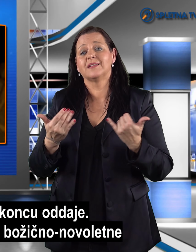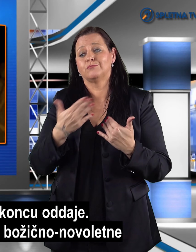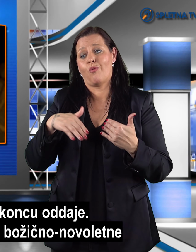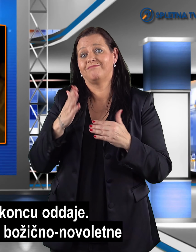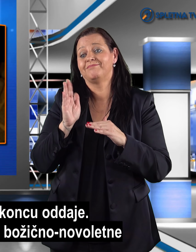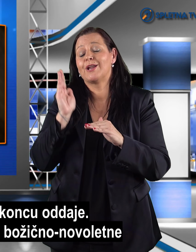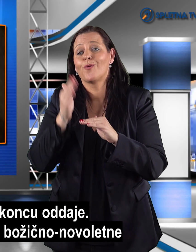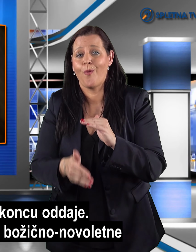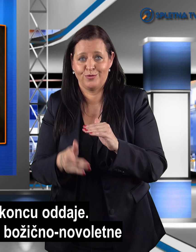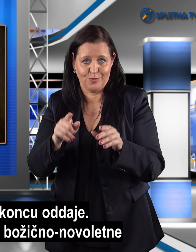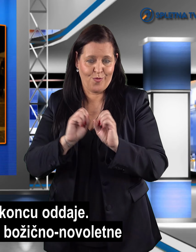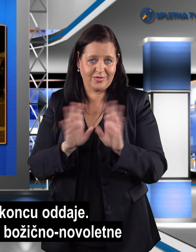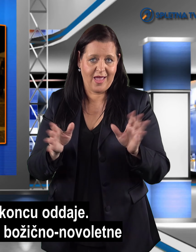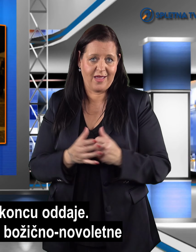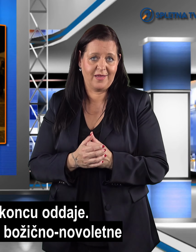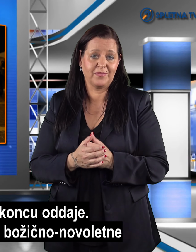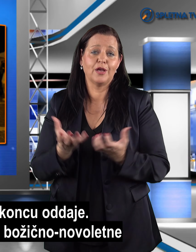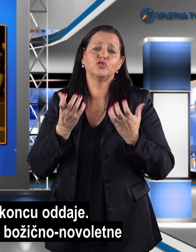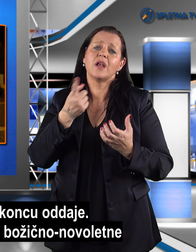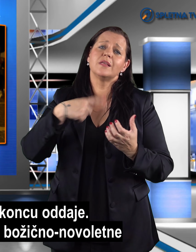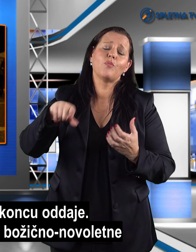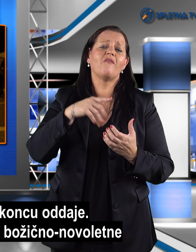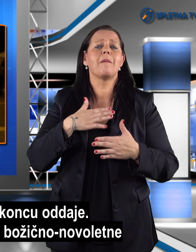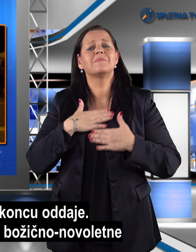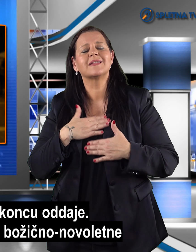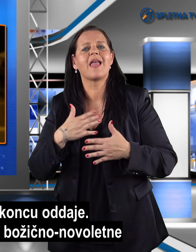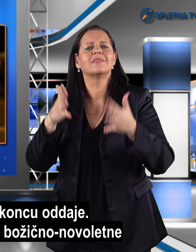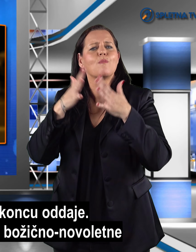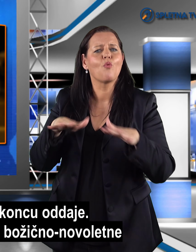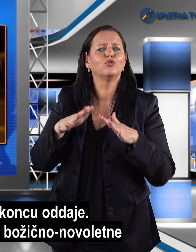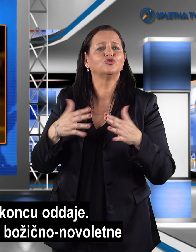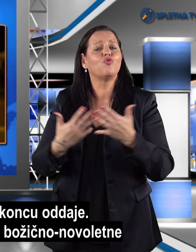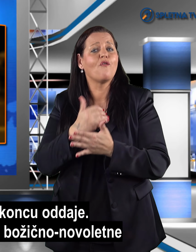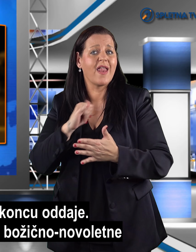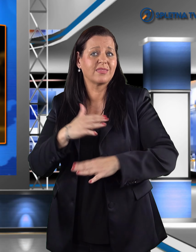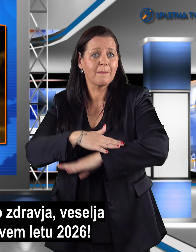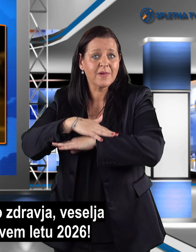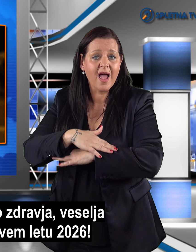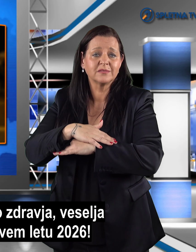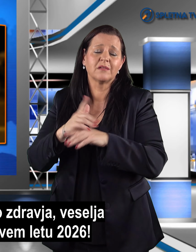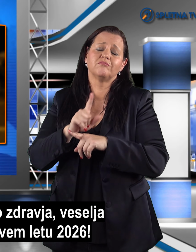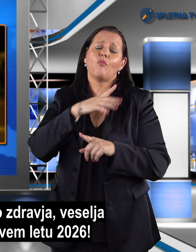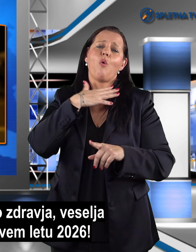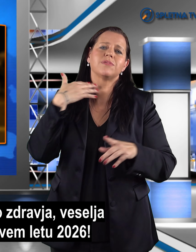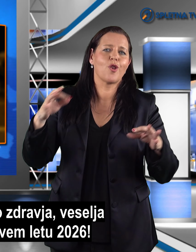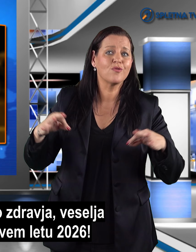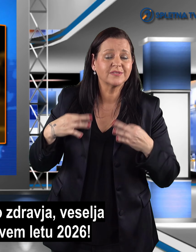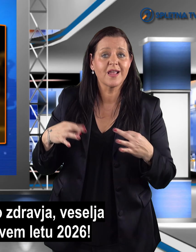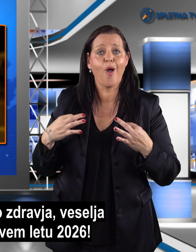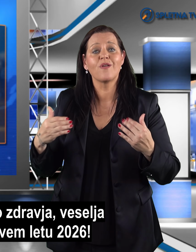Sedaj smo pri koncu oddaje. Želimo vam prijetne božično-novoletne praznike ter obilo zdravja, veselja in